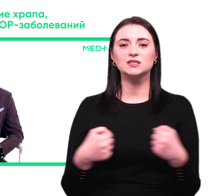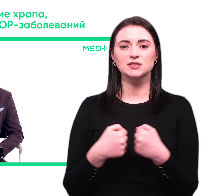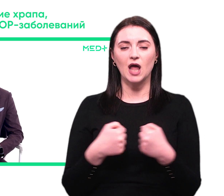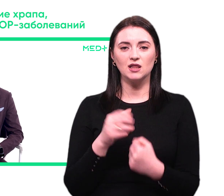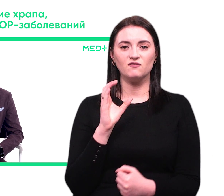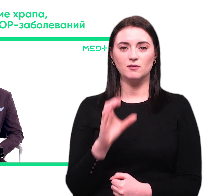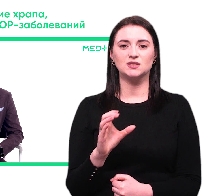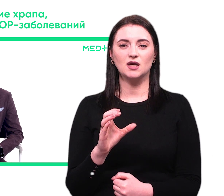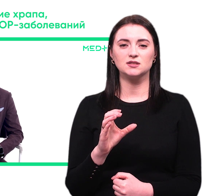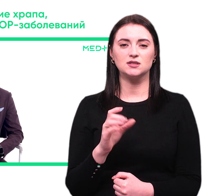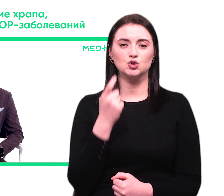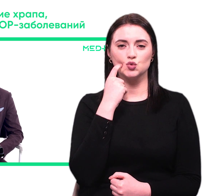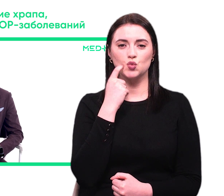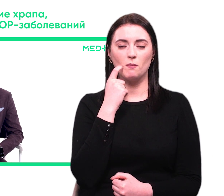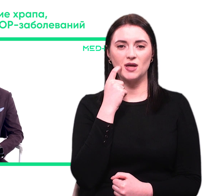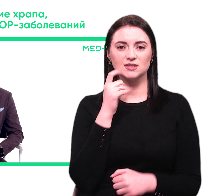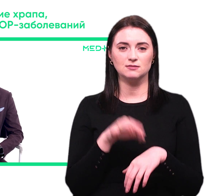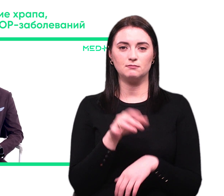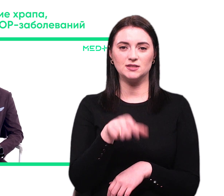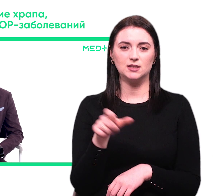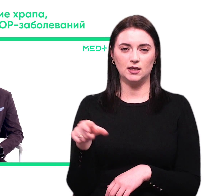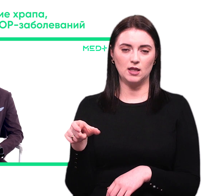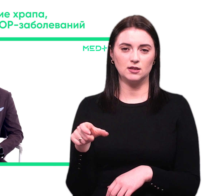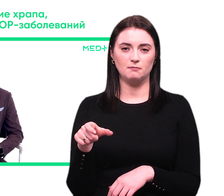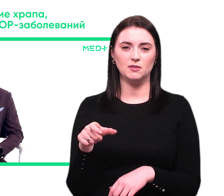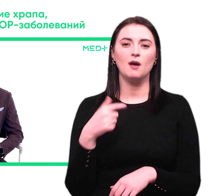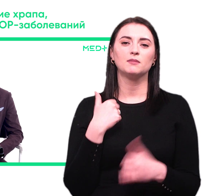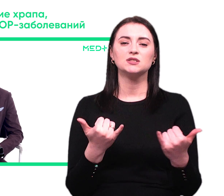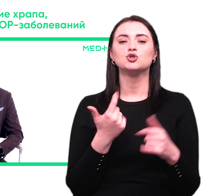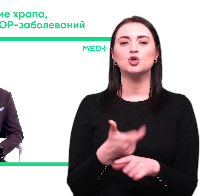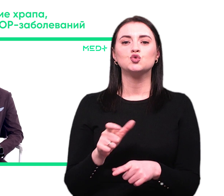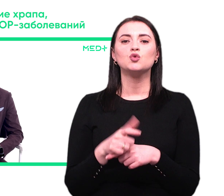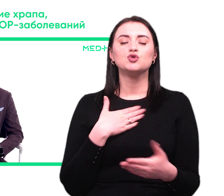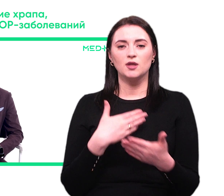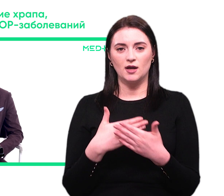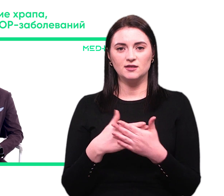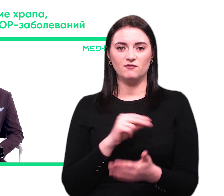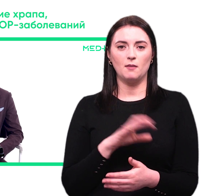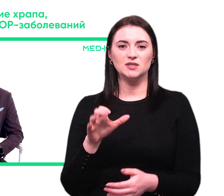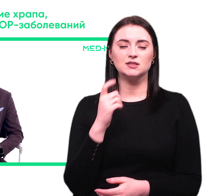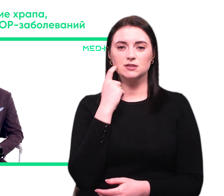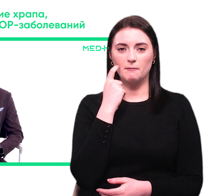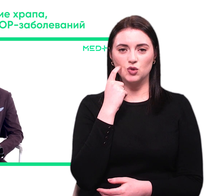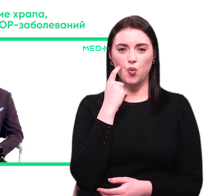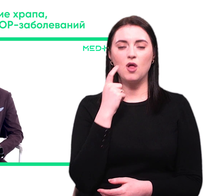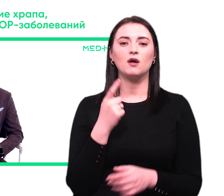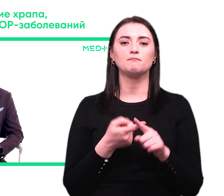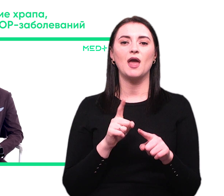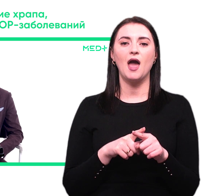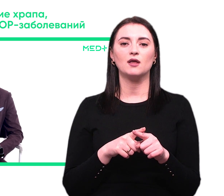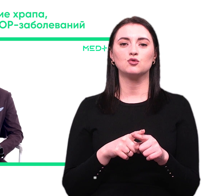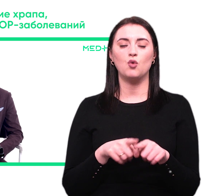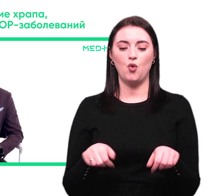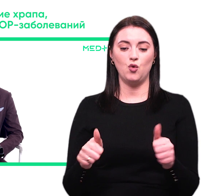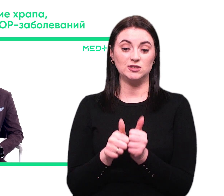с стоматологическими пациентами, и мы сейчас очень активно работаем со стоматологами, потому что это смежная